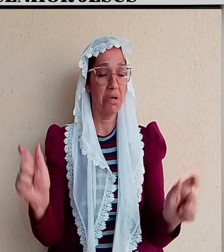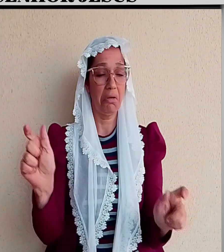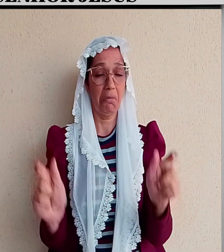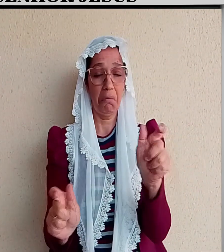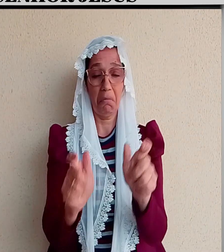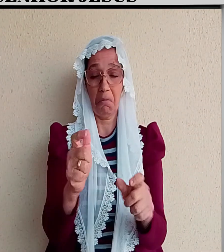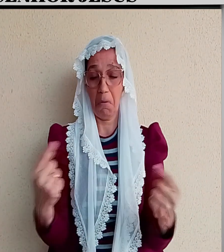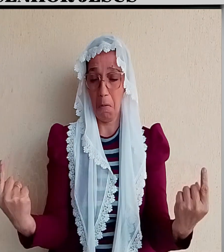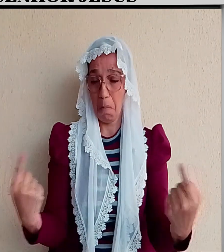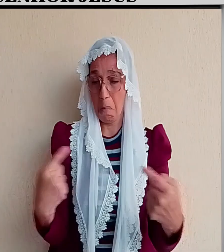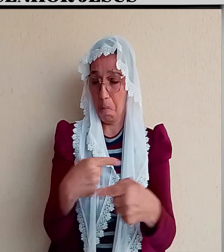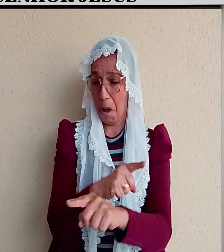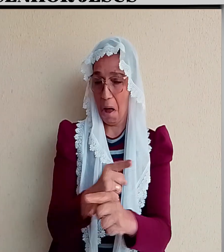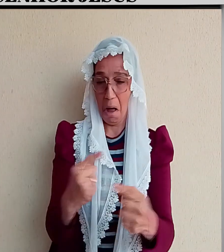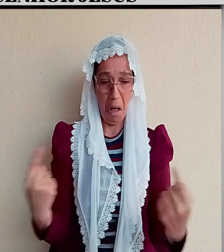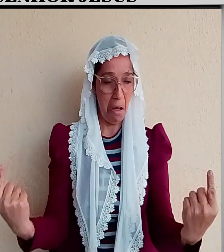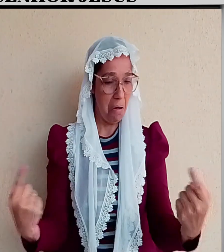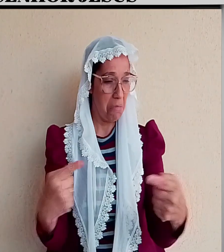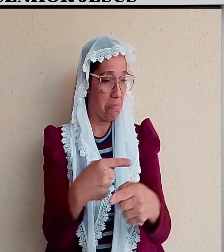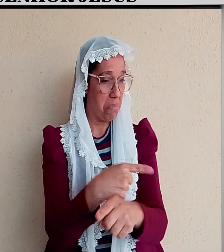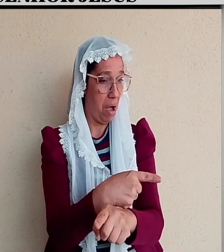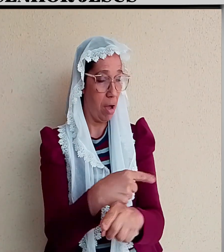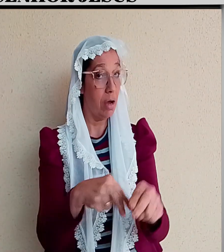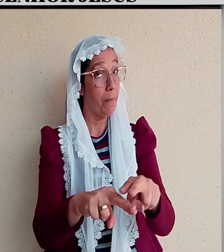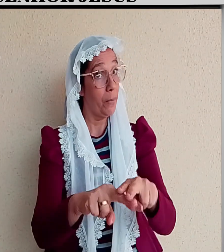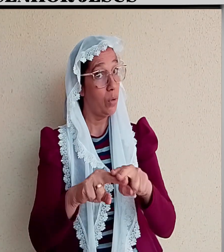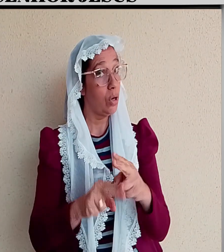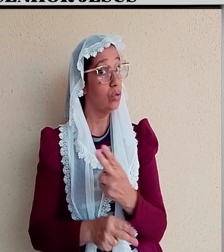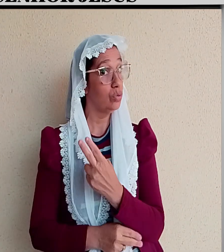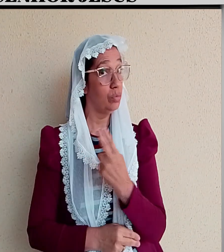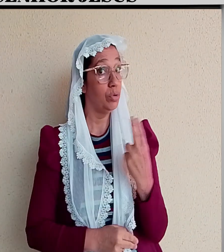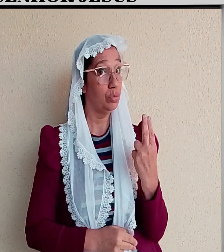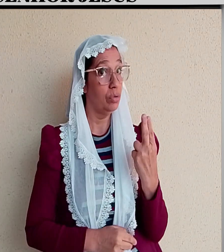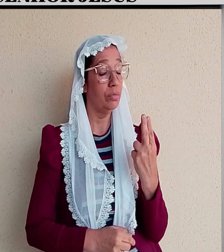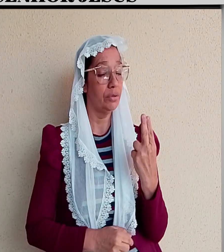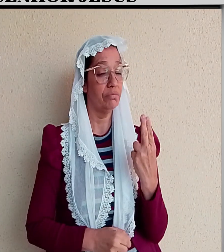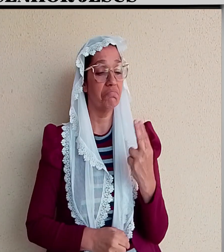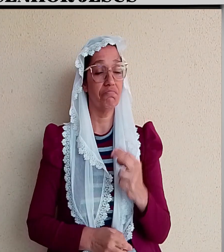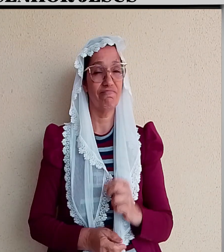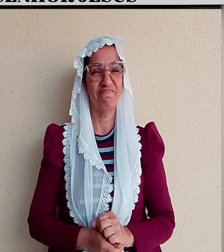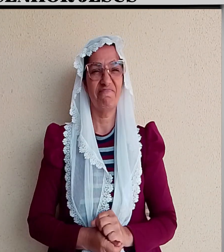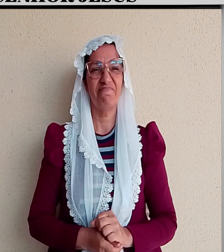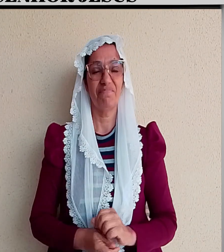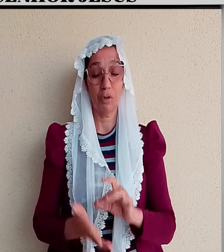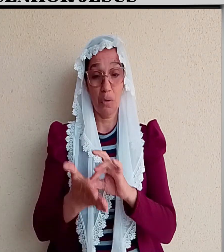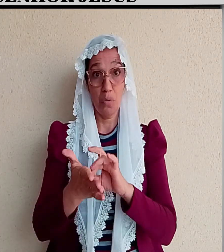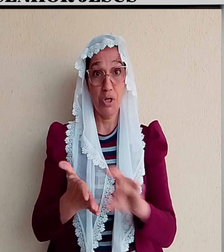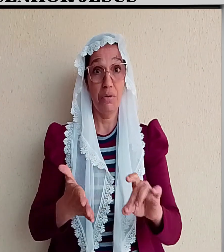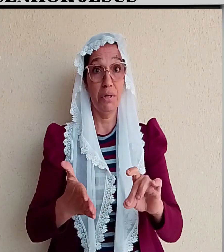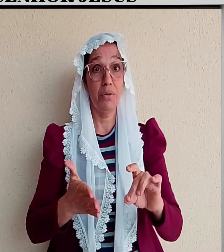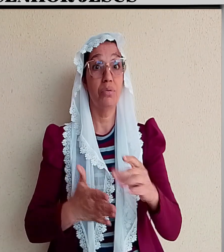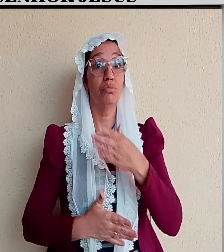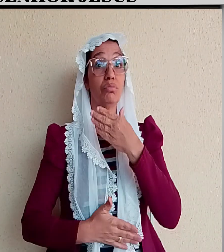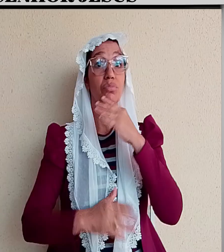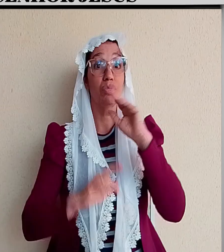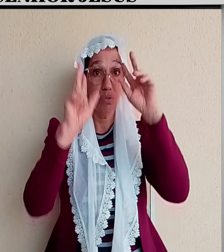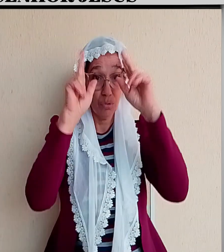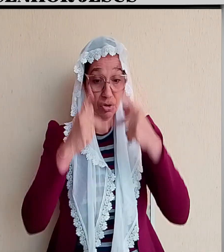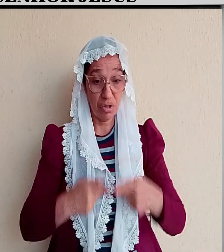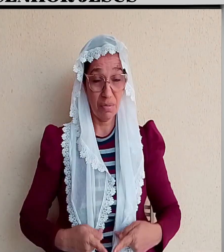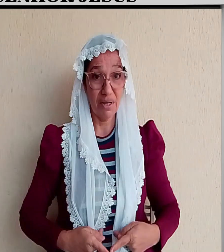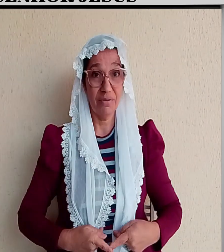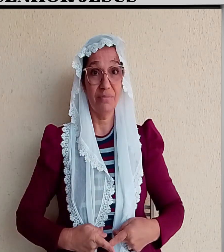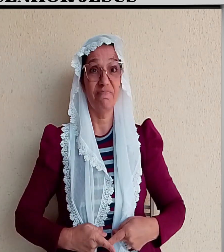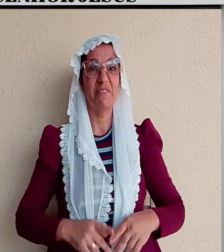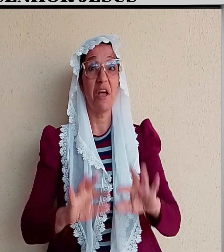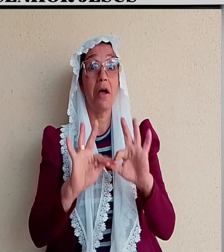sogra. E assim os inimigos do homem serão os seus próprios familiares. Quem ama o pai ou a mãe mais do que a mim, não é digno de mim.